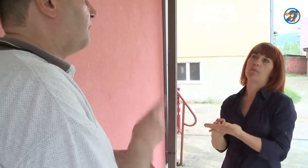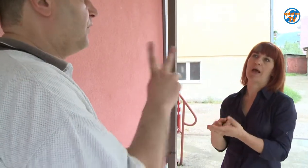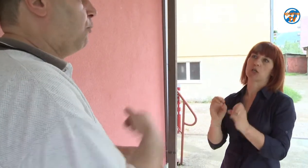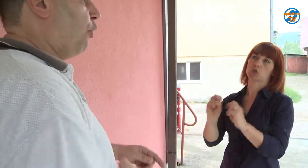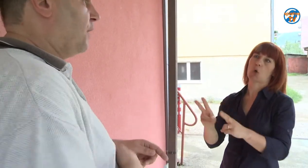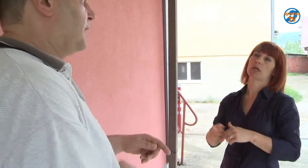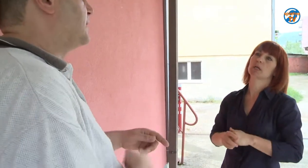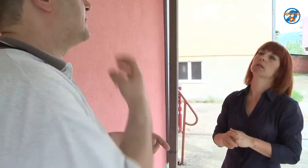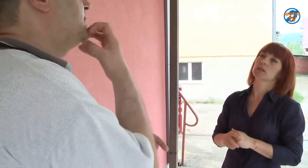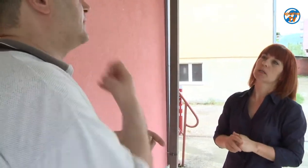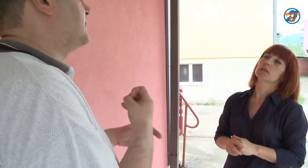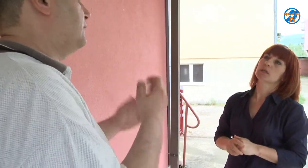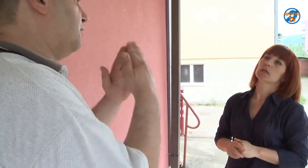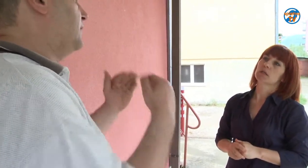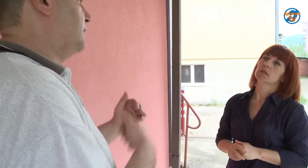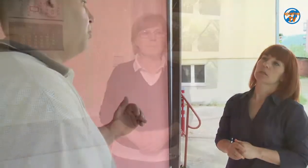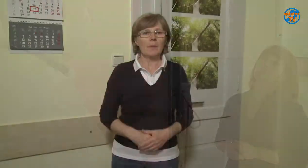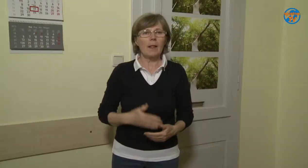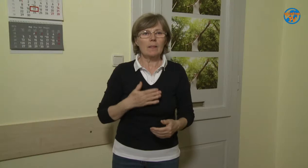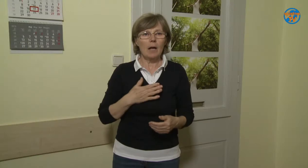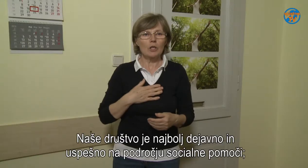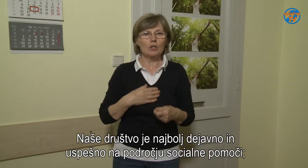v bolnici Izoli.